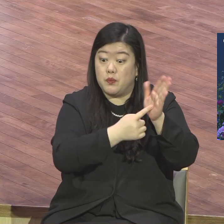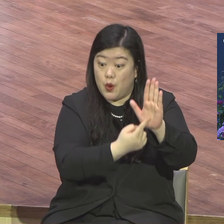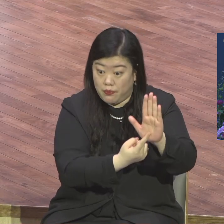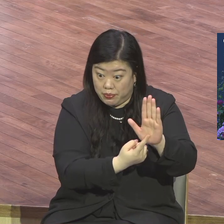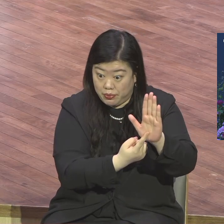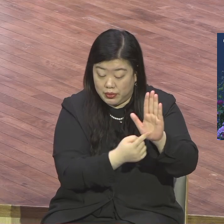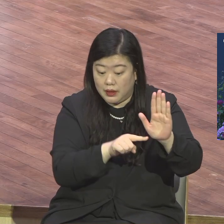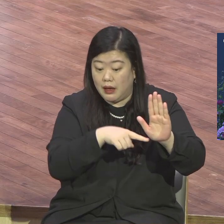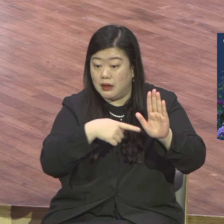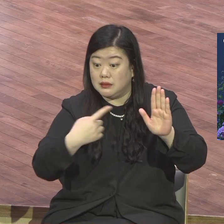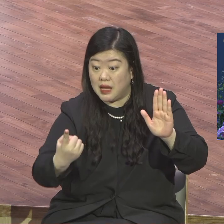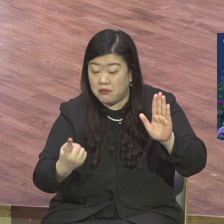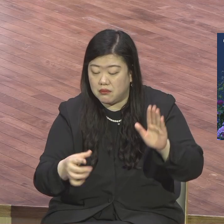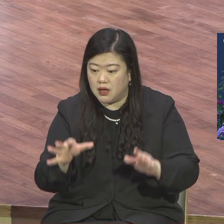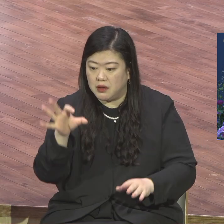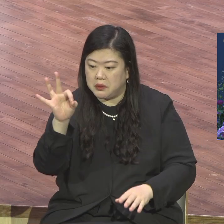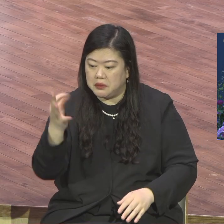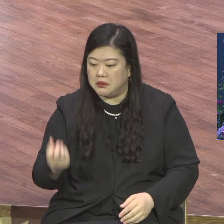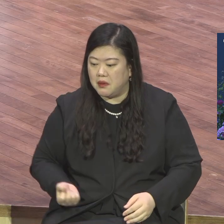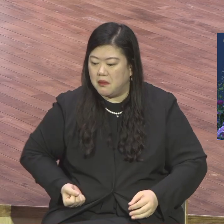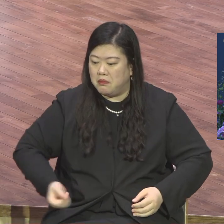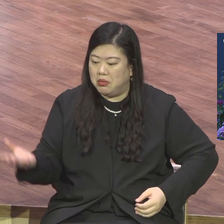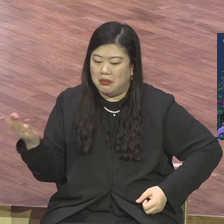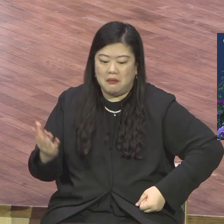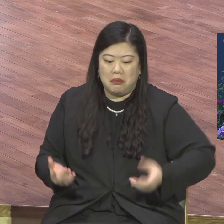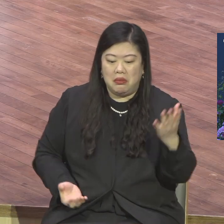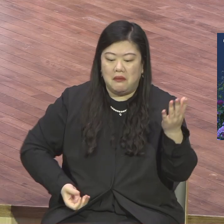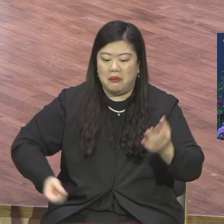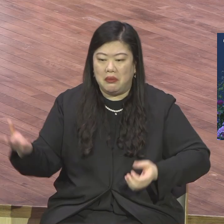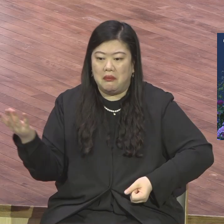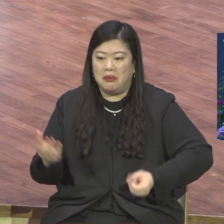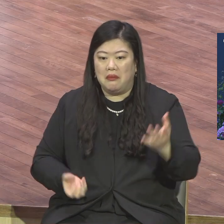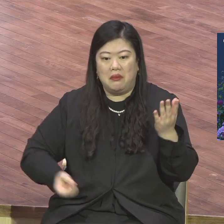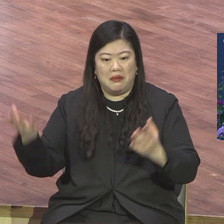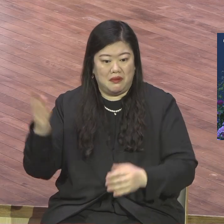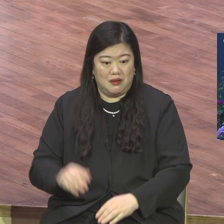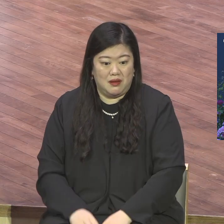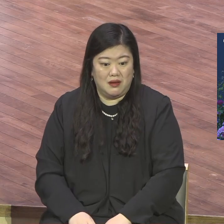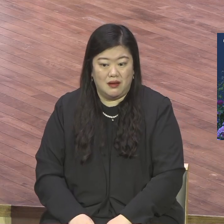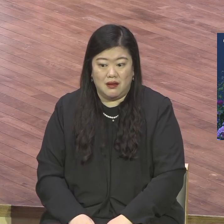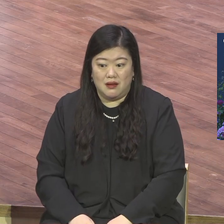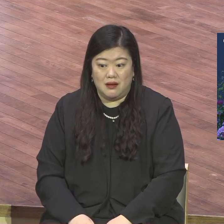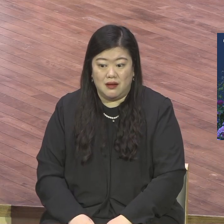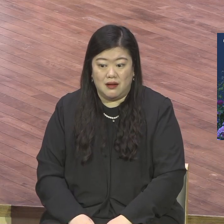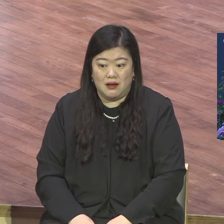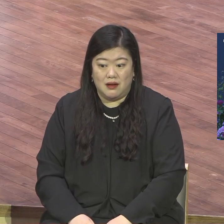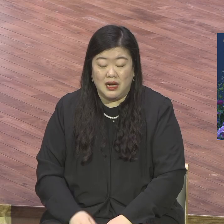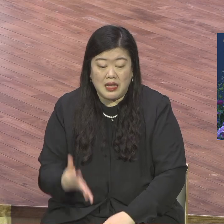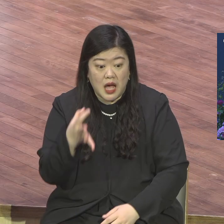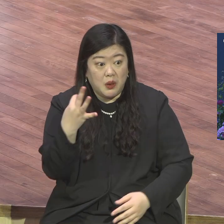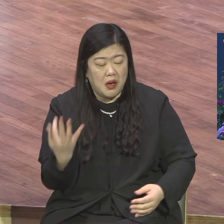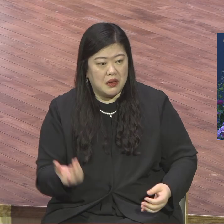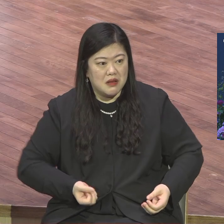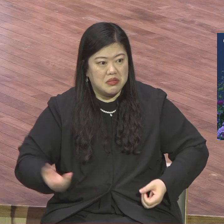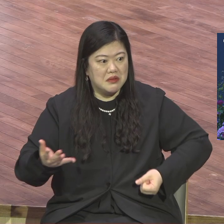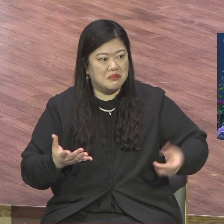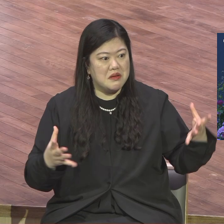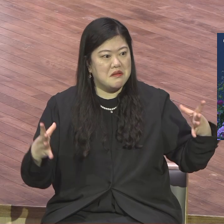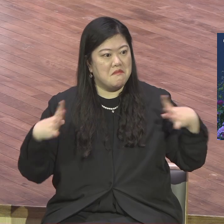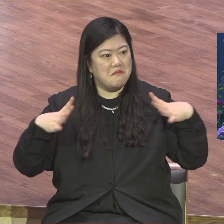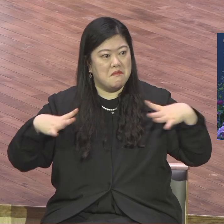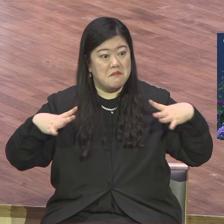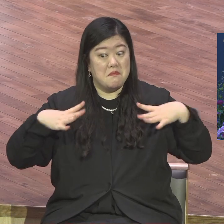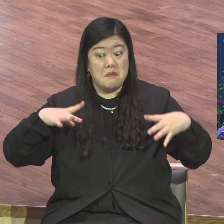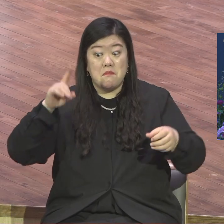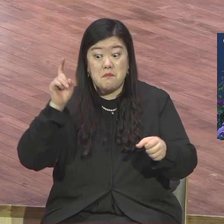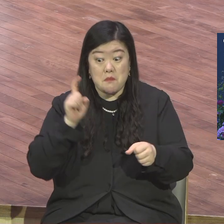것을 목표로 아르바이트하고 용돈을 모아가지고 명품을 사가지고 SNS에